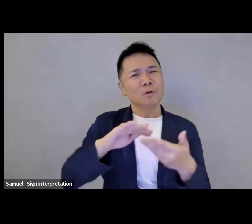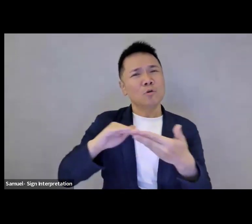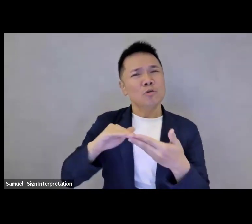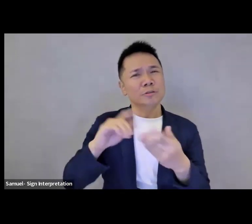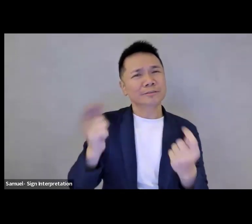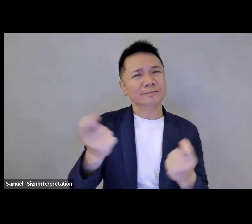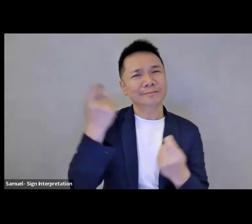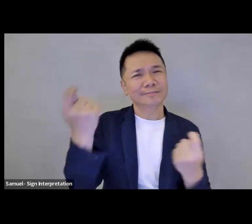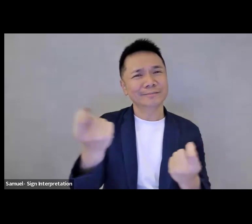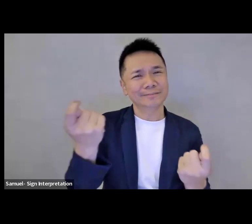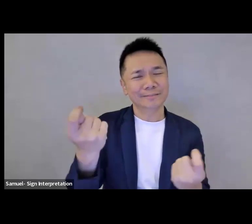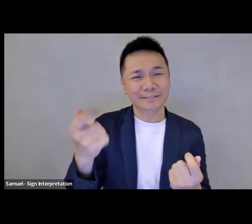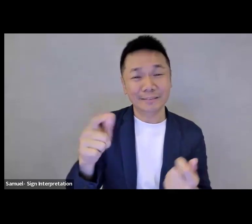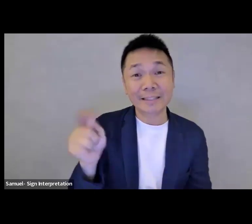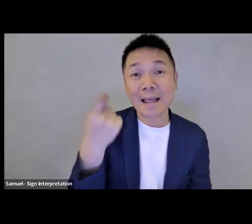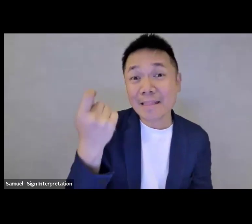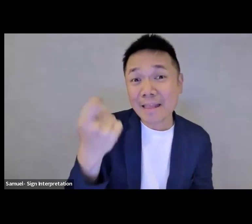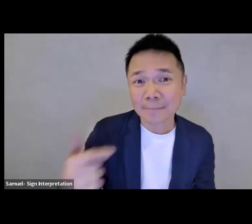哦，